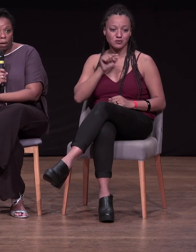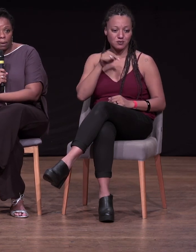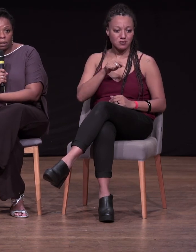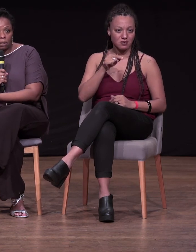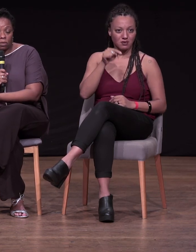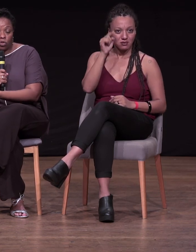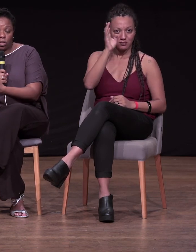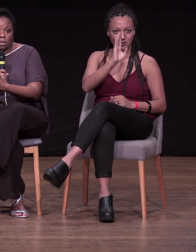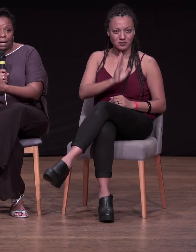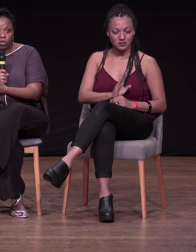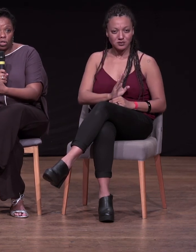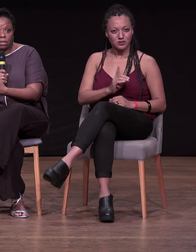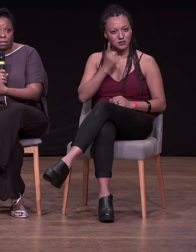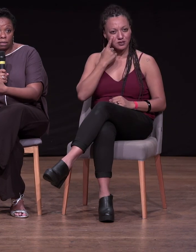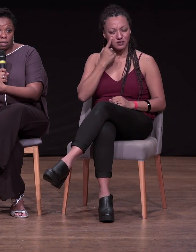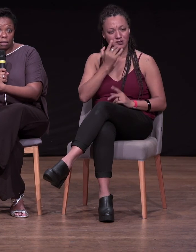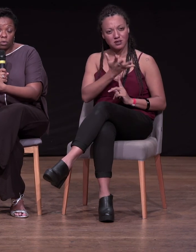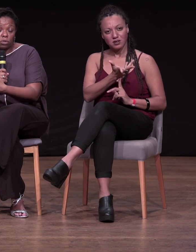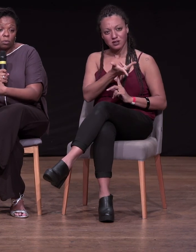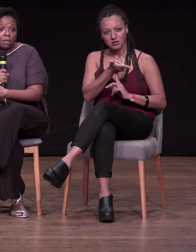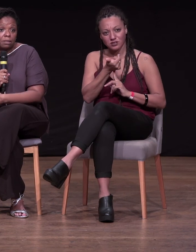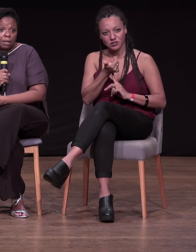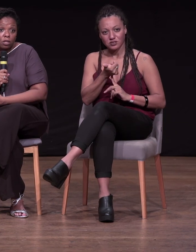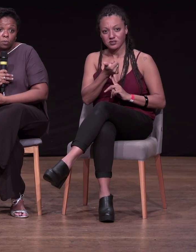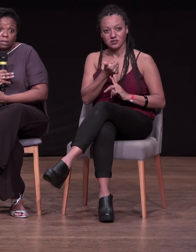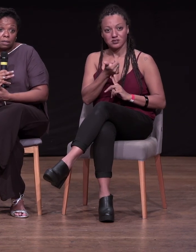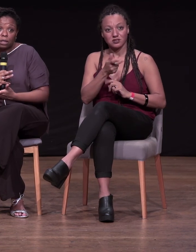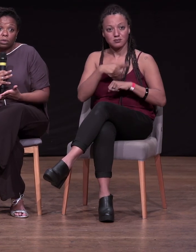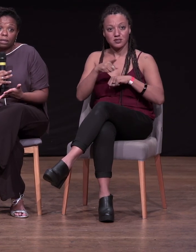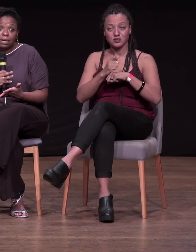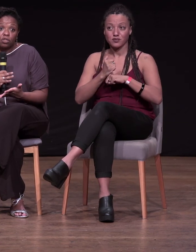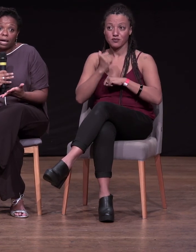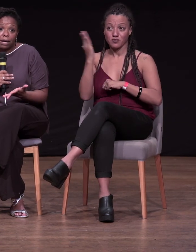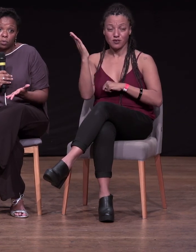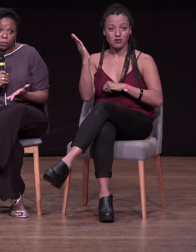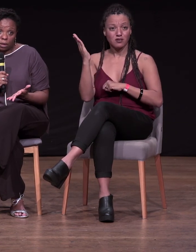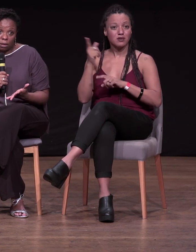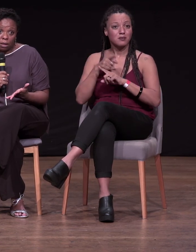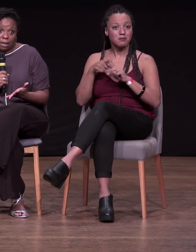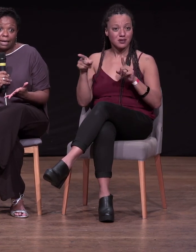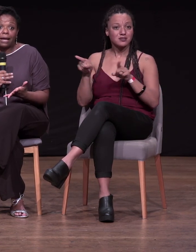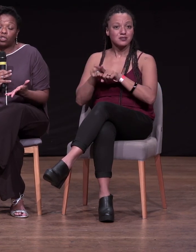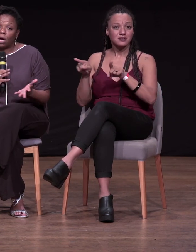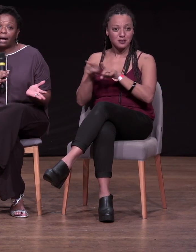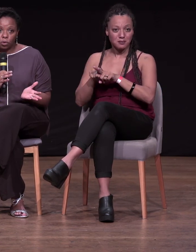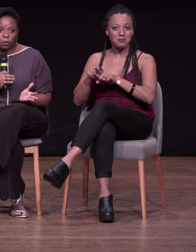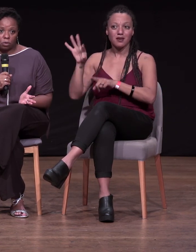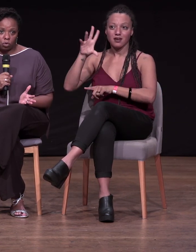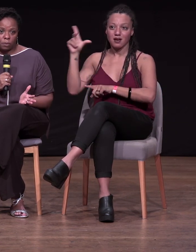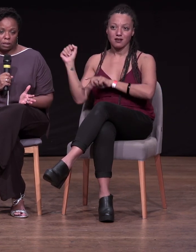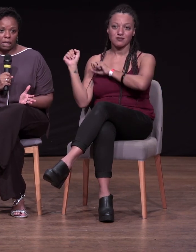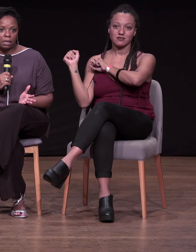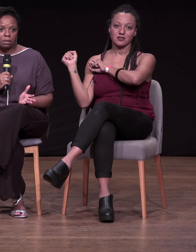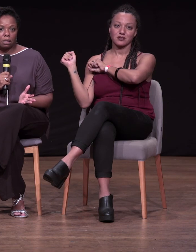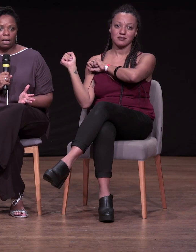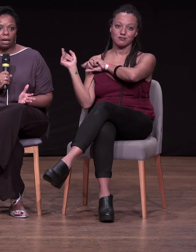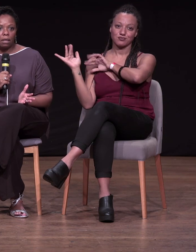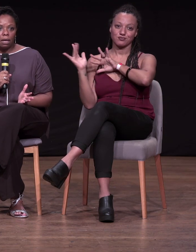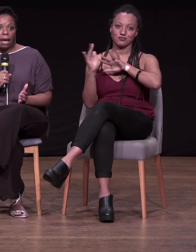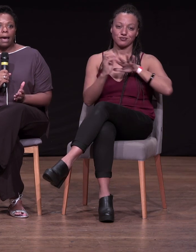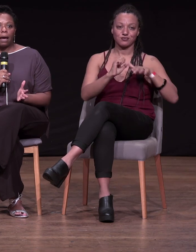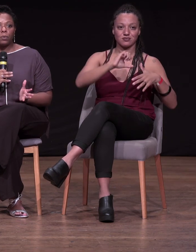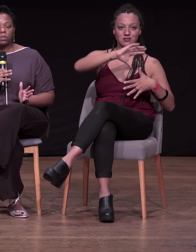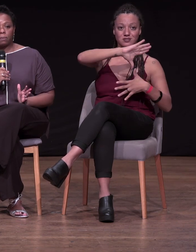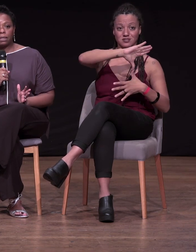essas obras de artistas que não são brasileiros, mas que estão na diáspora, e a diáspora nos pertence,